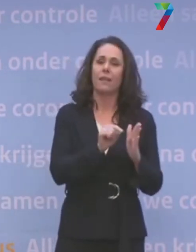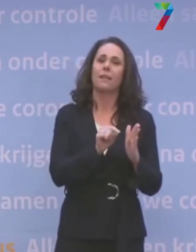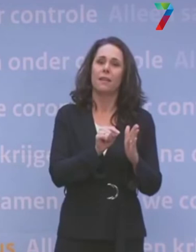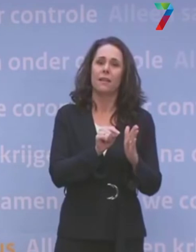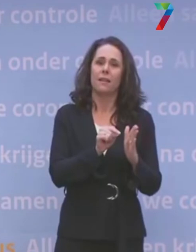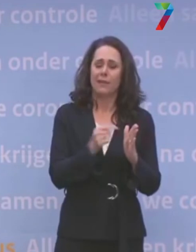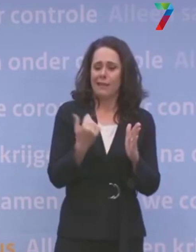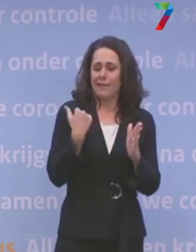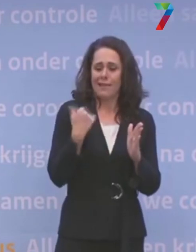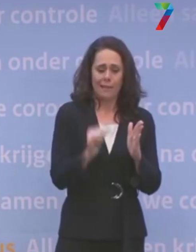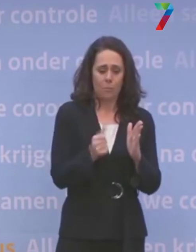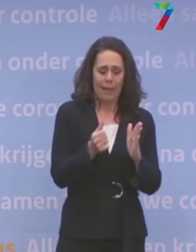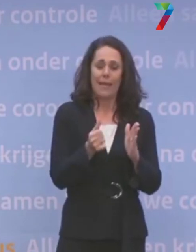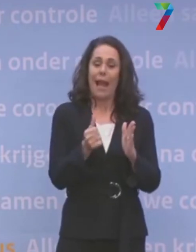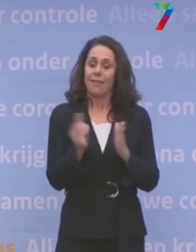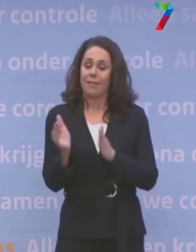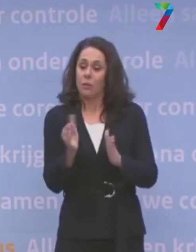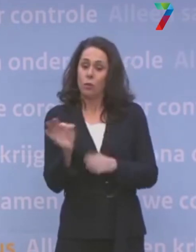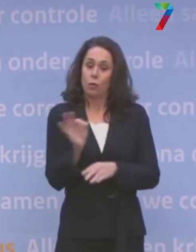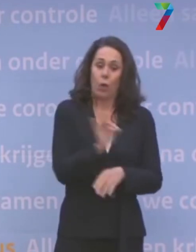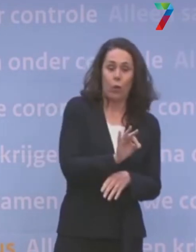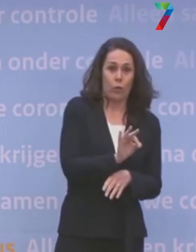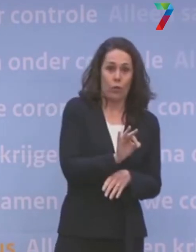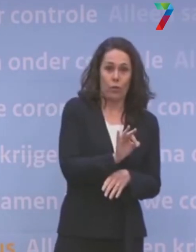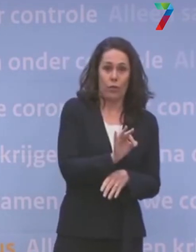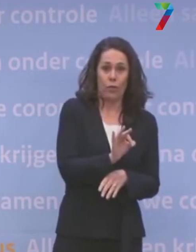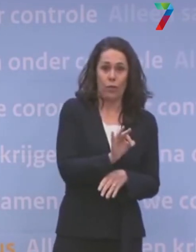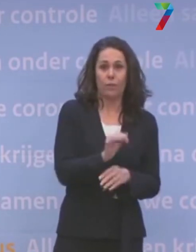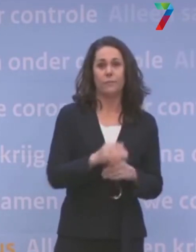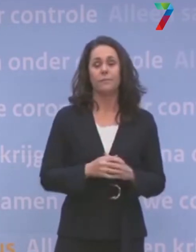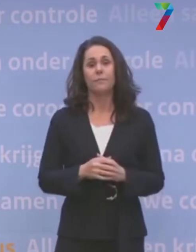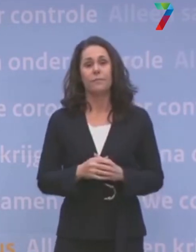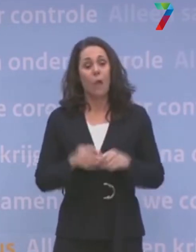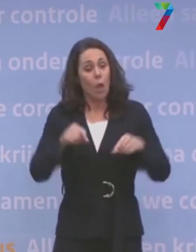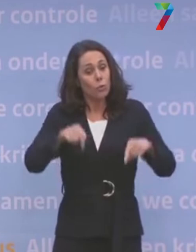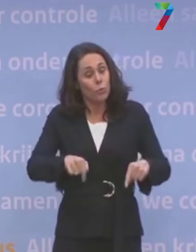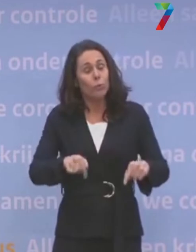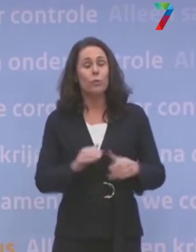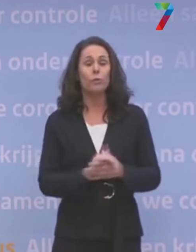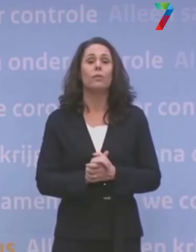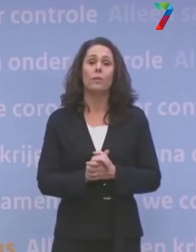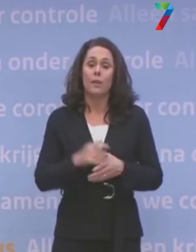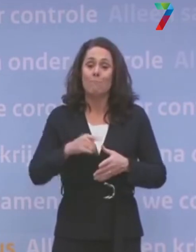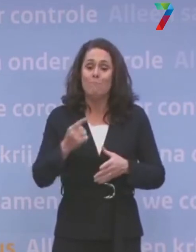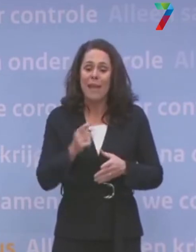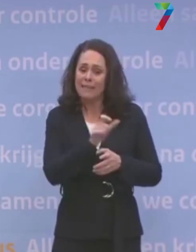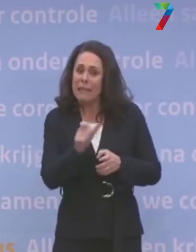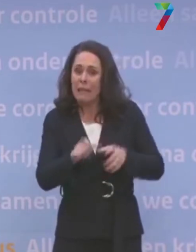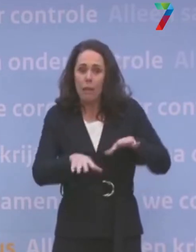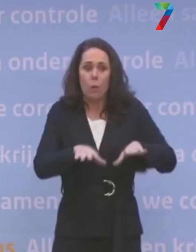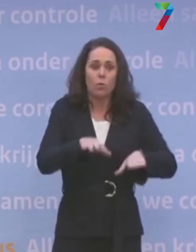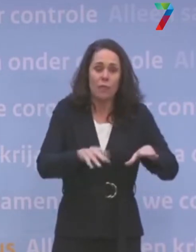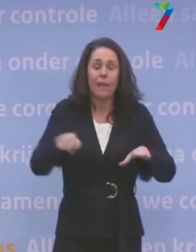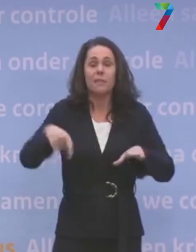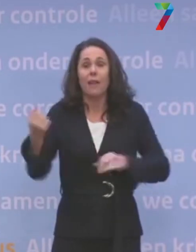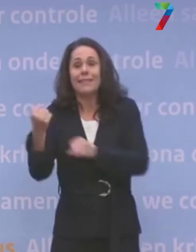Aan het begin, het prille begin van de weg terug. Een punt waarop meer onzekerheden zich voordoen dan zekerheden.